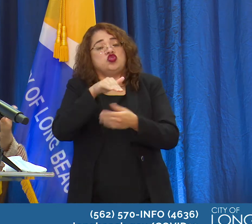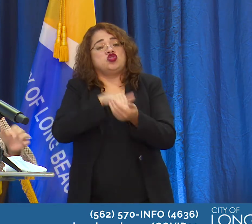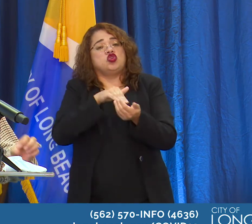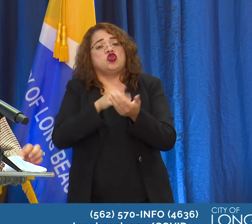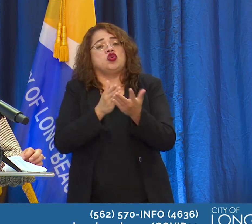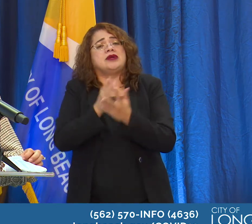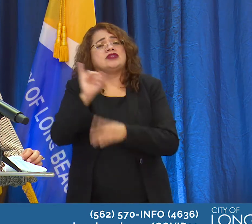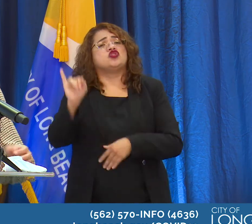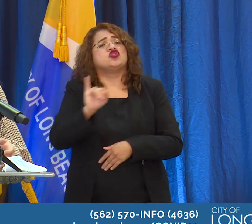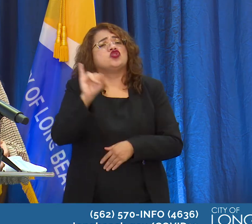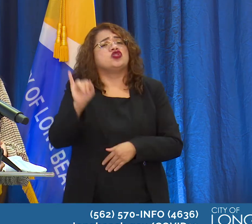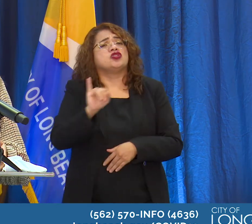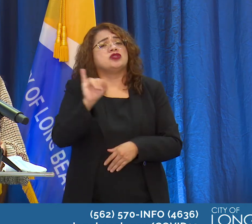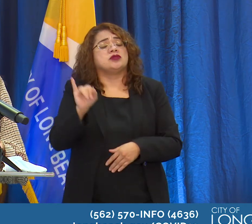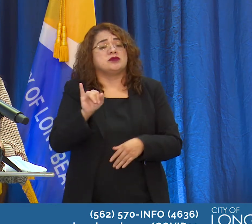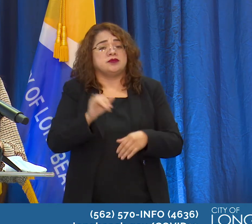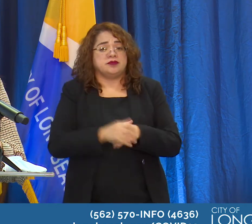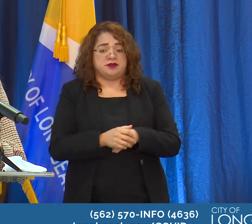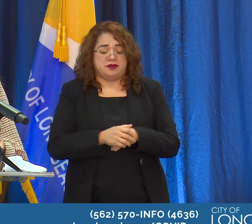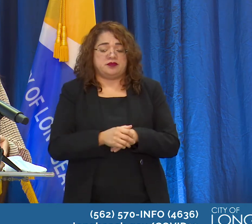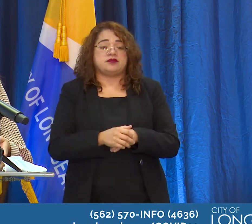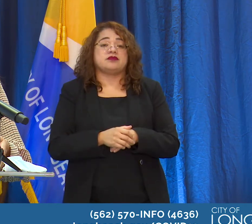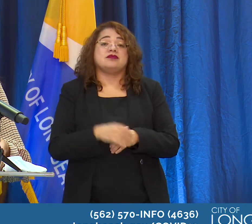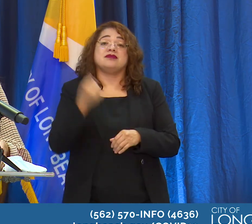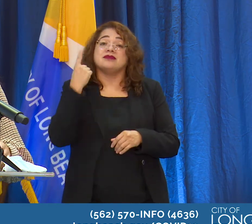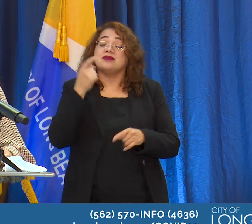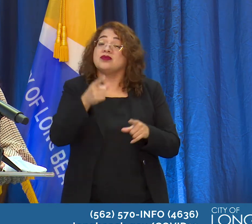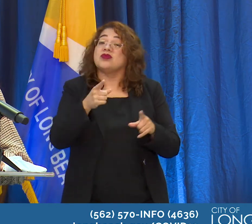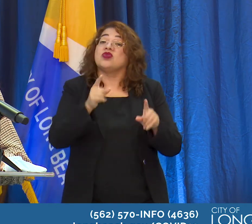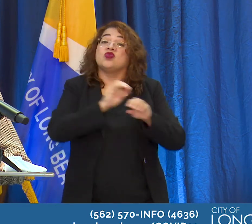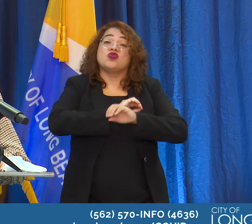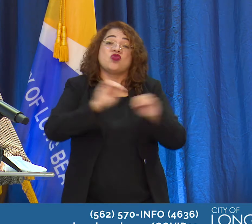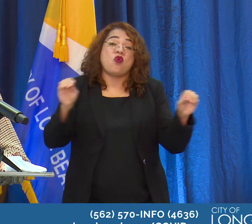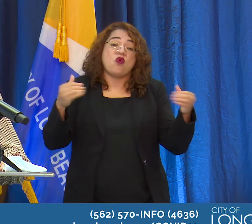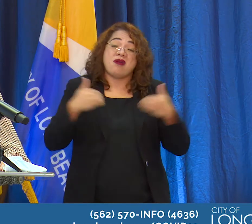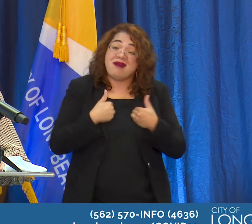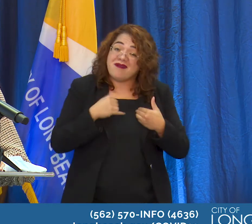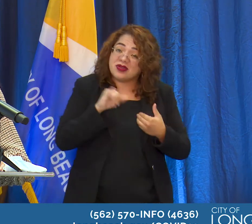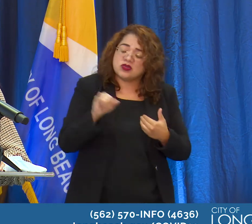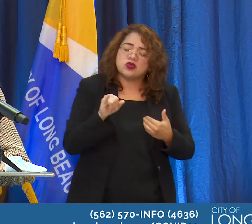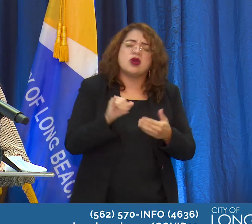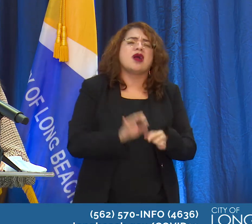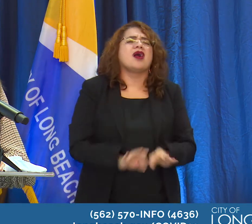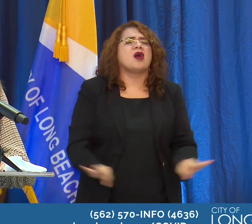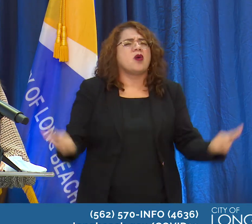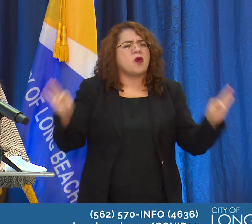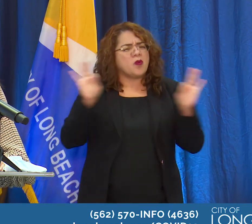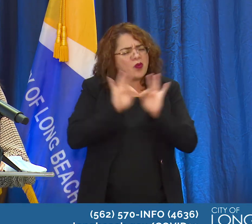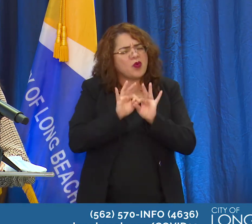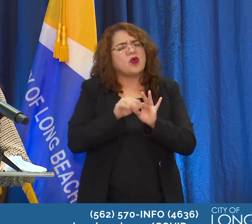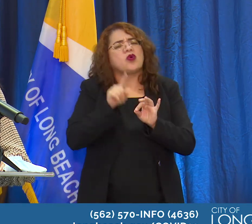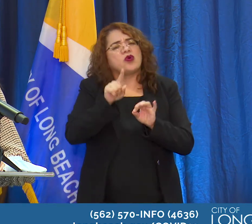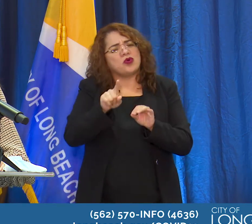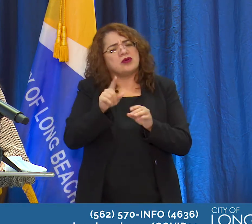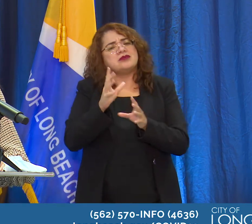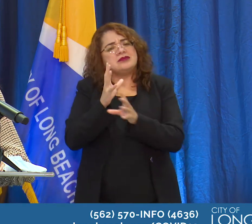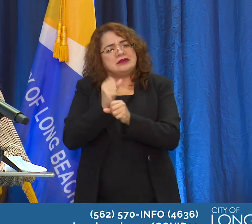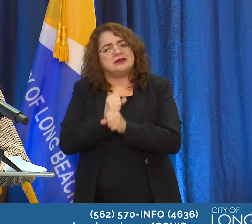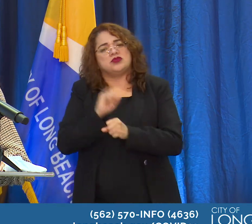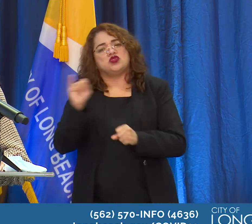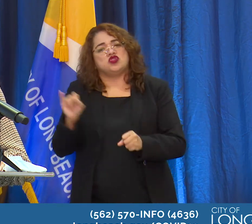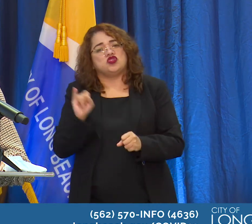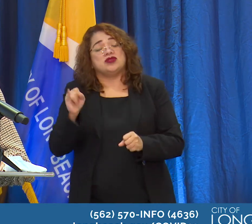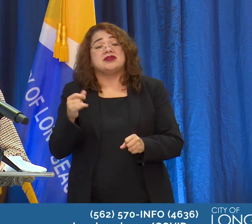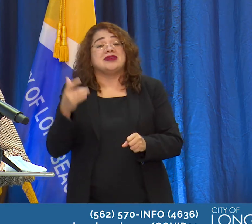que quieren decir es que para aquellas personas que no tienen aseguranza y quizás no pueden ir normalmente con un doctor, una